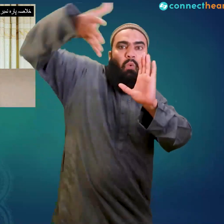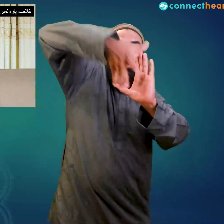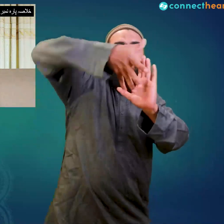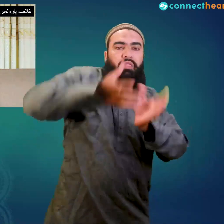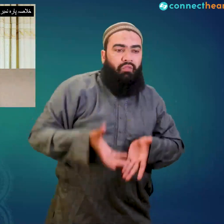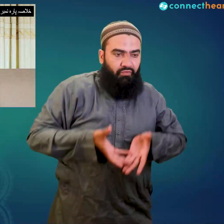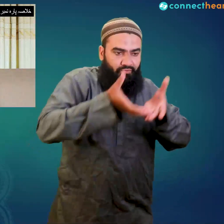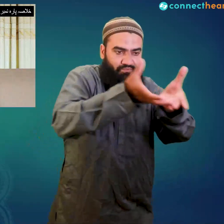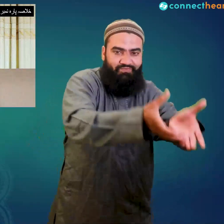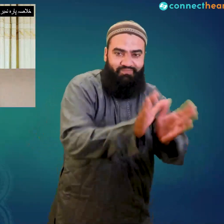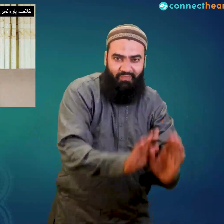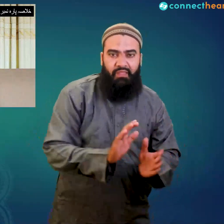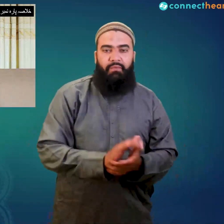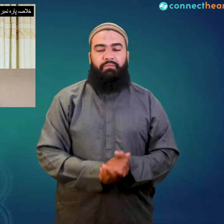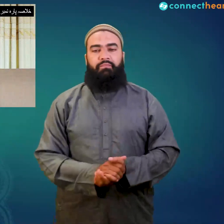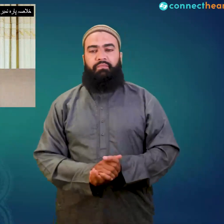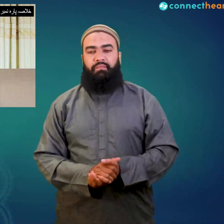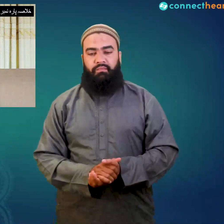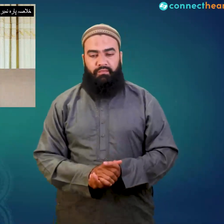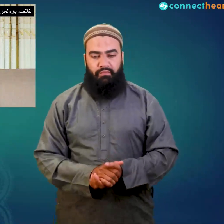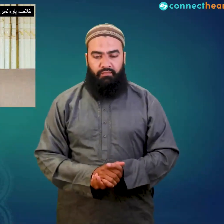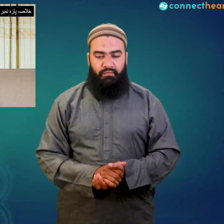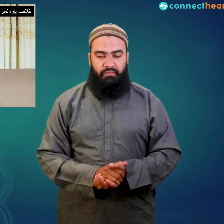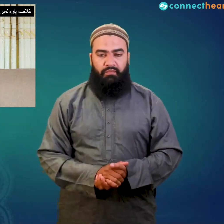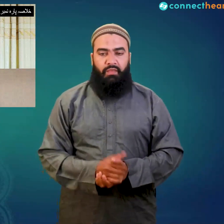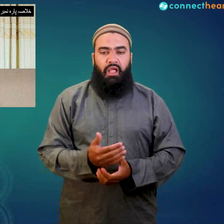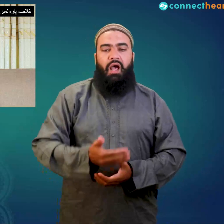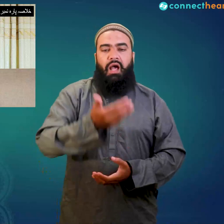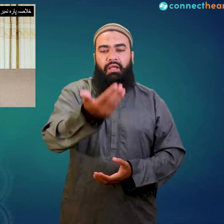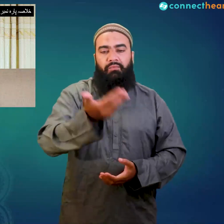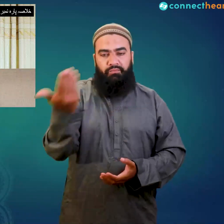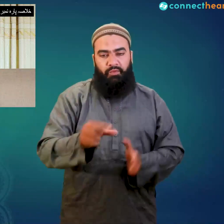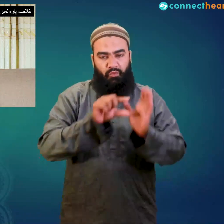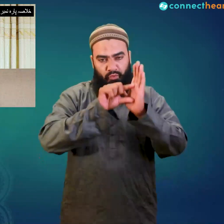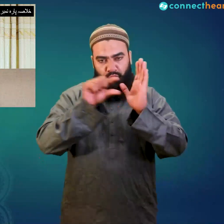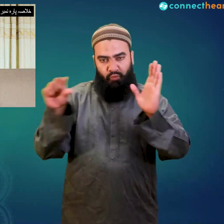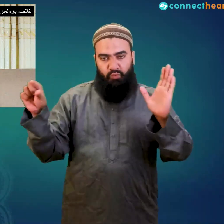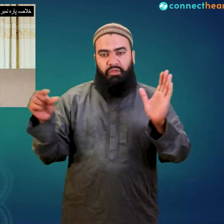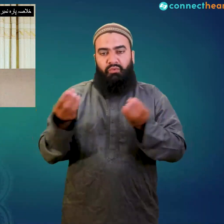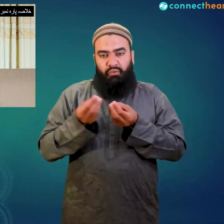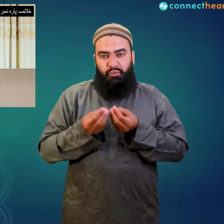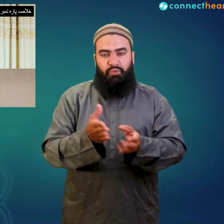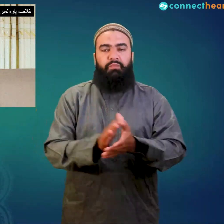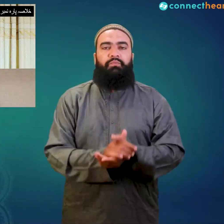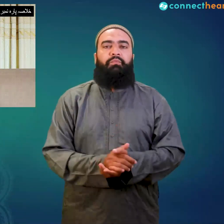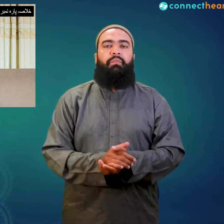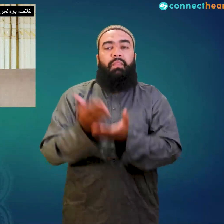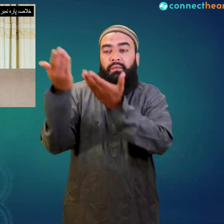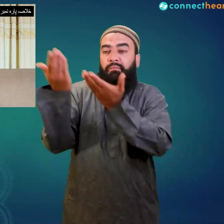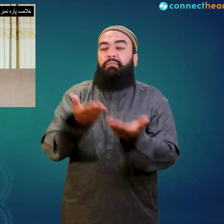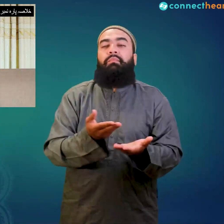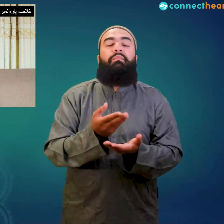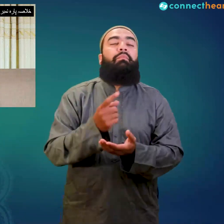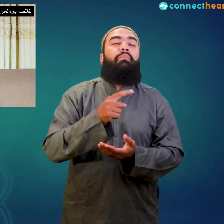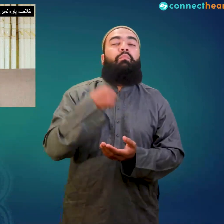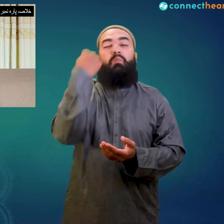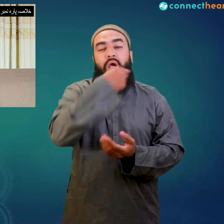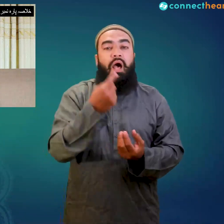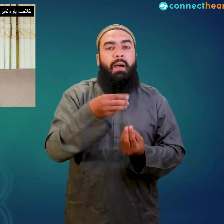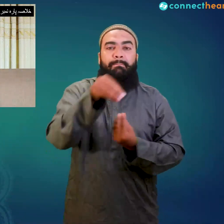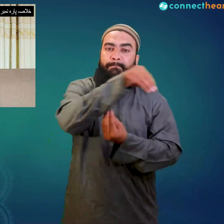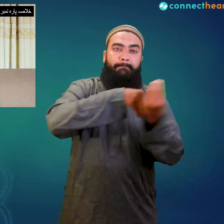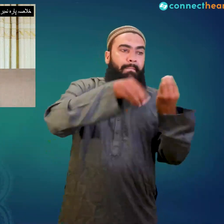اس کے بعد سورۃ القصص شروع ہوتی ہے، جو کہ مکی صورت ہے۔ رکوع نمبر 4 میں موسیٰ